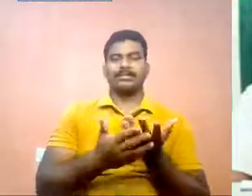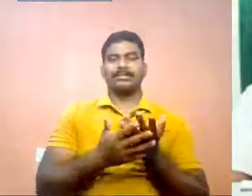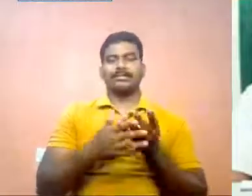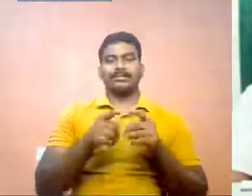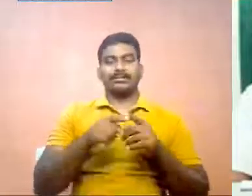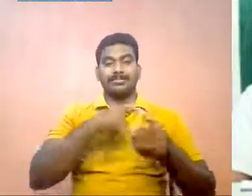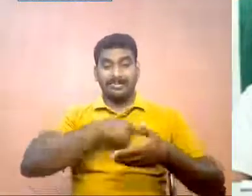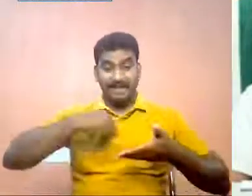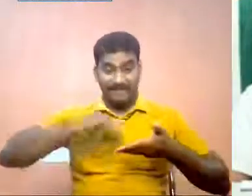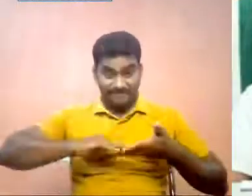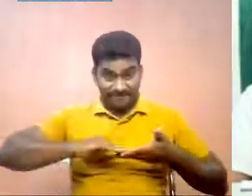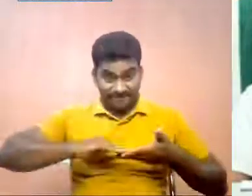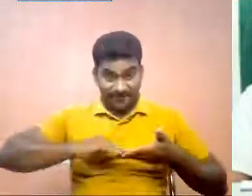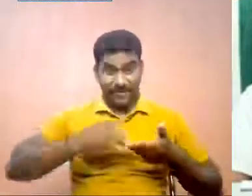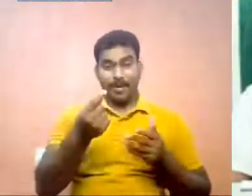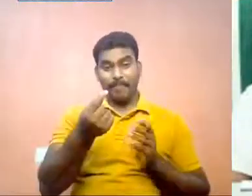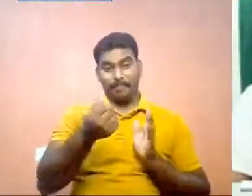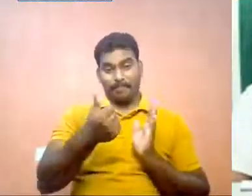വിവാഹ ധനസഹായം,